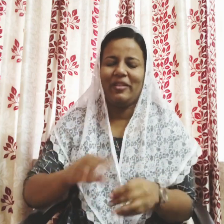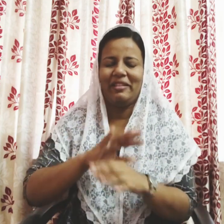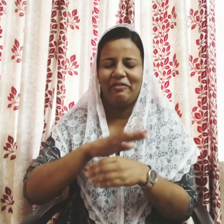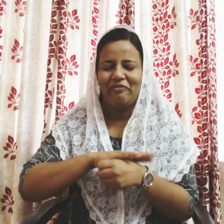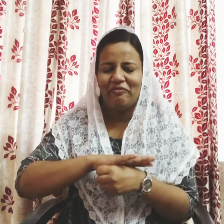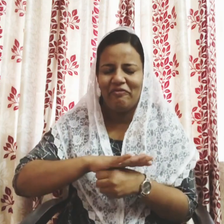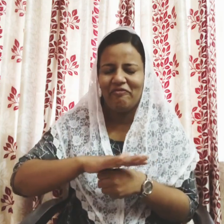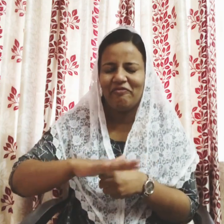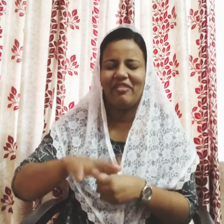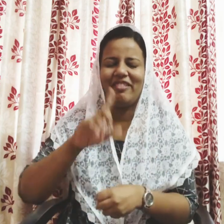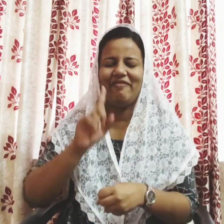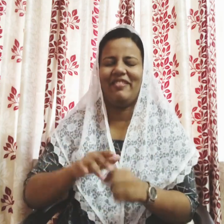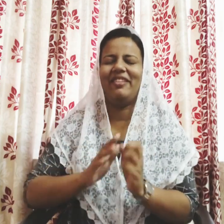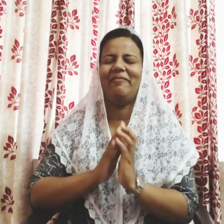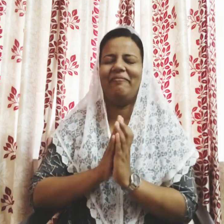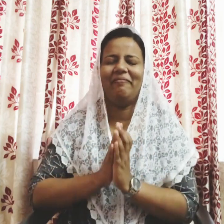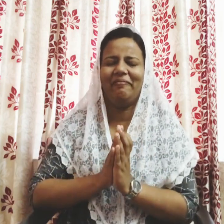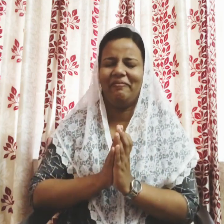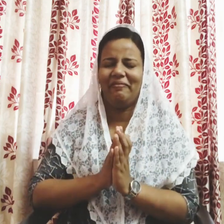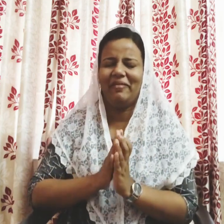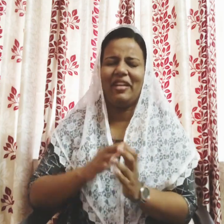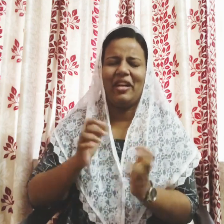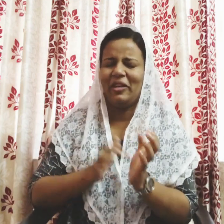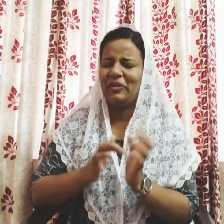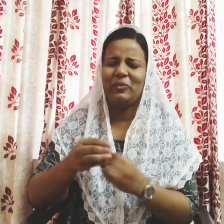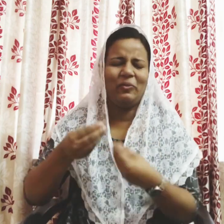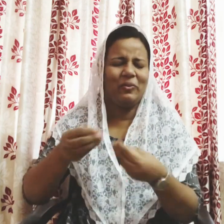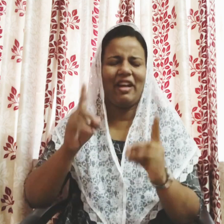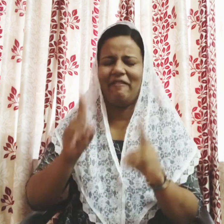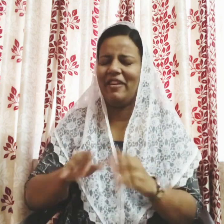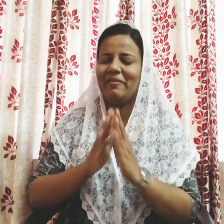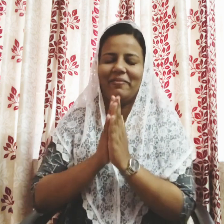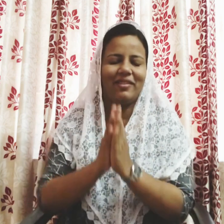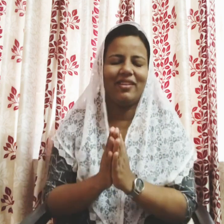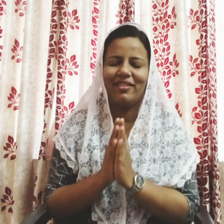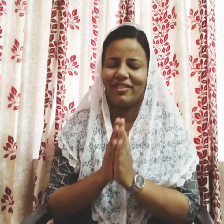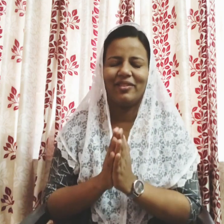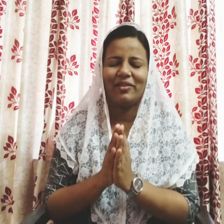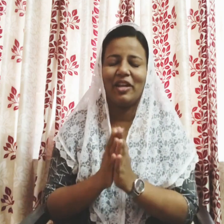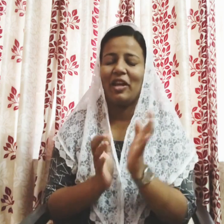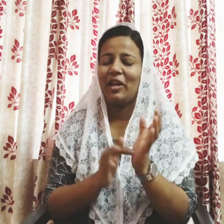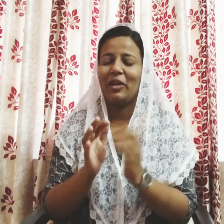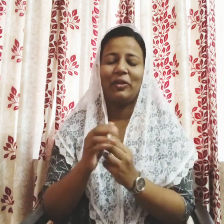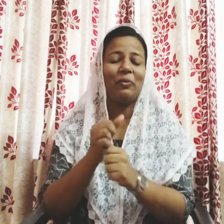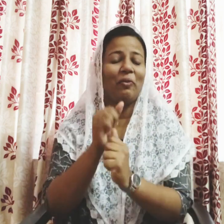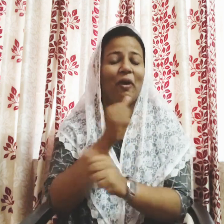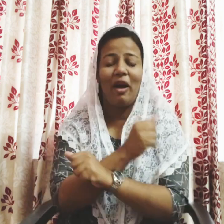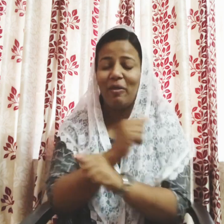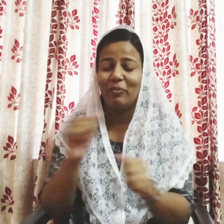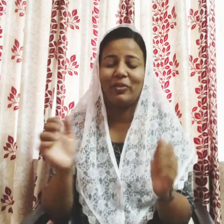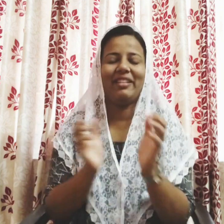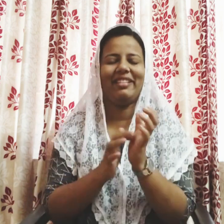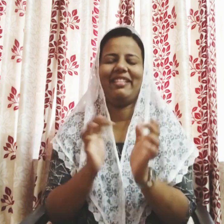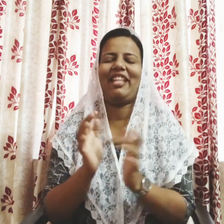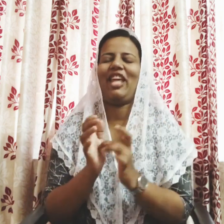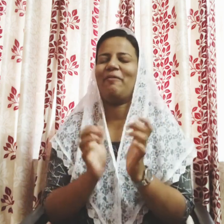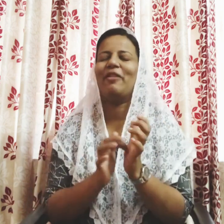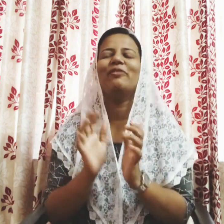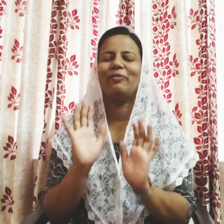മക്കൾ നിറഞ്ഞ് കവിയുന്ന ഒരു അനുഭവം കർത്താവേ അങ്ങ് തൻ്റെ കുഞ്ഞുങ്ങൾക്ക് കൊടുത്തിരിക്കുന്നതിനായിട്ട് സ്തോത്രം. അങ്ങ് അത്ഭുതങ്ങളുടെ ദൈവമാകിയാൽ സ്തോത്രം. അങ്ങ്